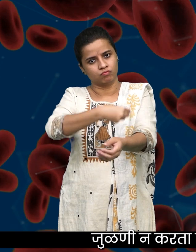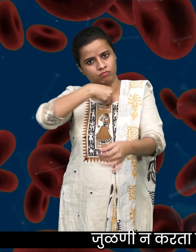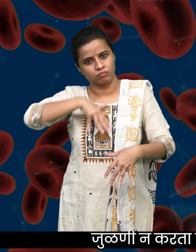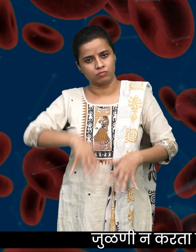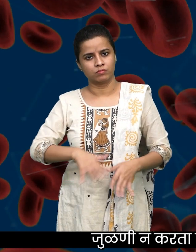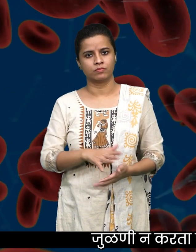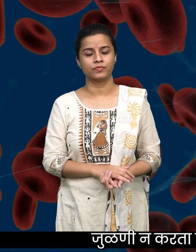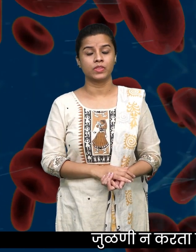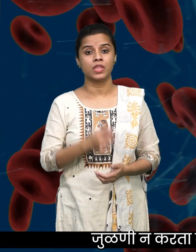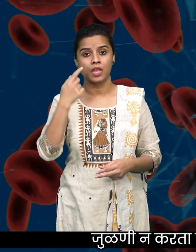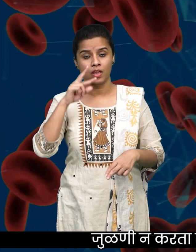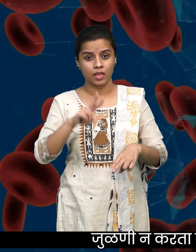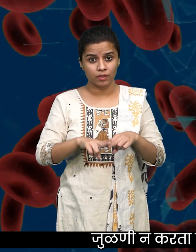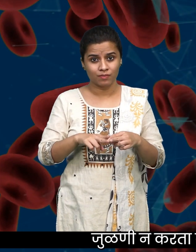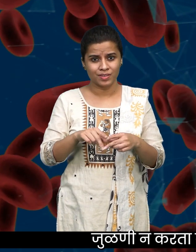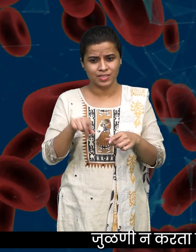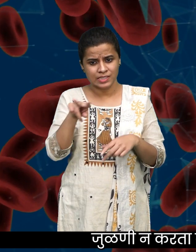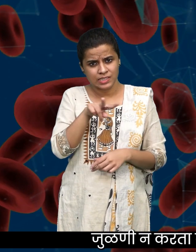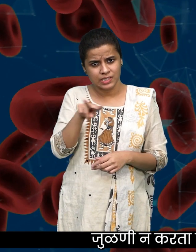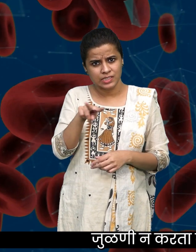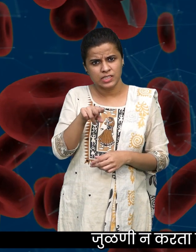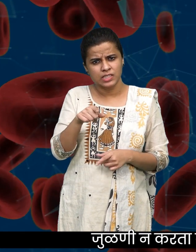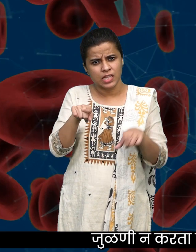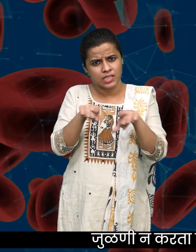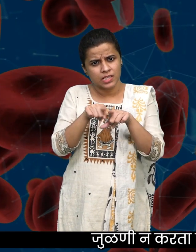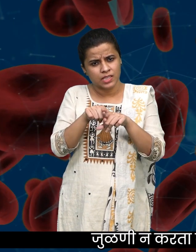जुळणी न करता केले तर रुग्णासाठी घातक ठरू शकते.